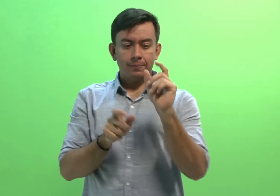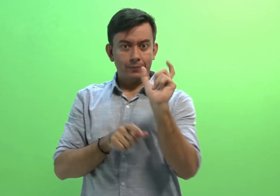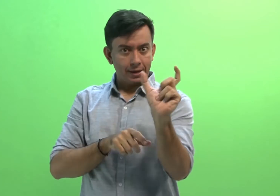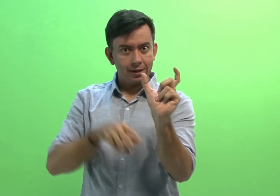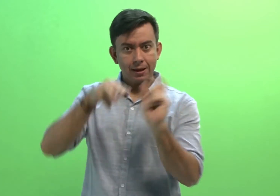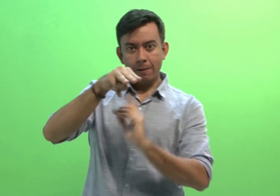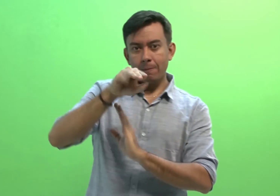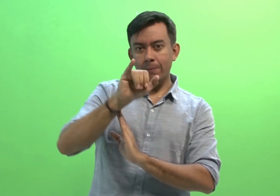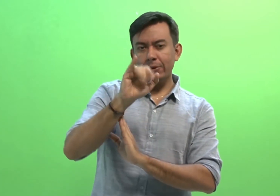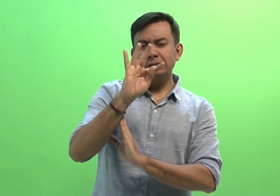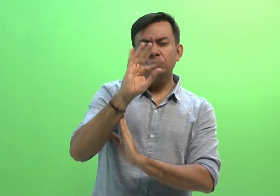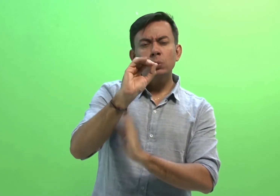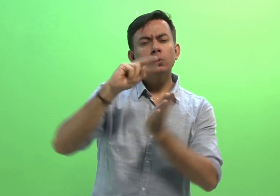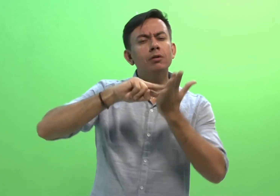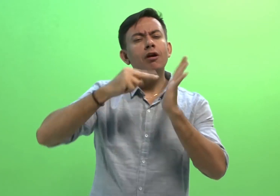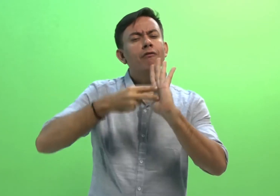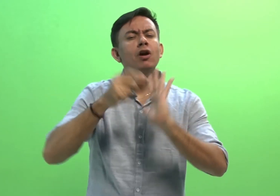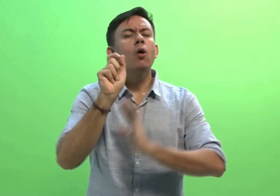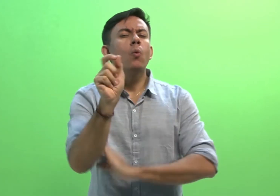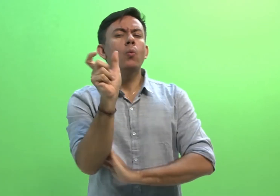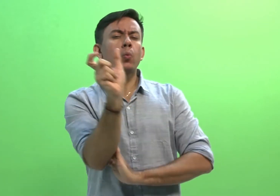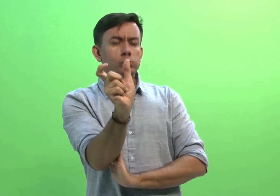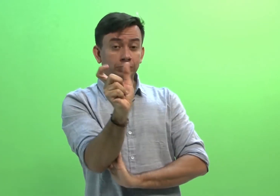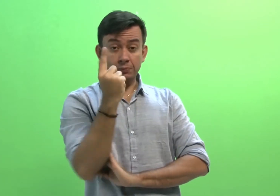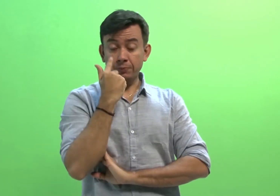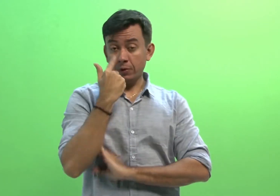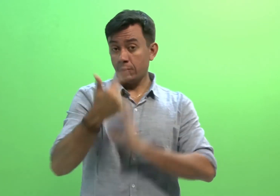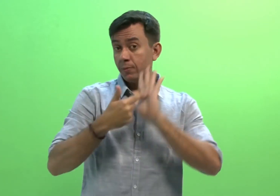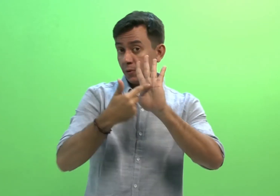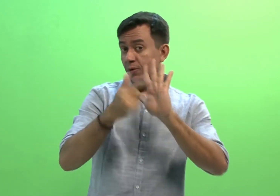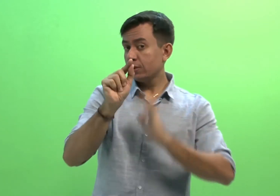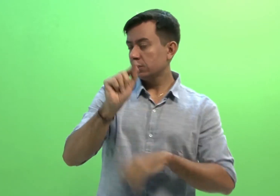que o termo mito, vejam o que representa, o que significa.